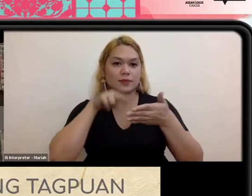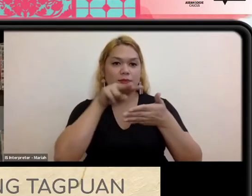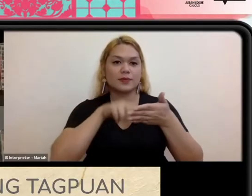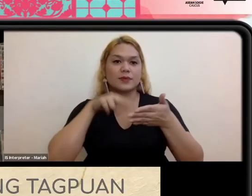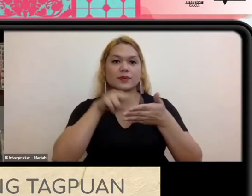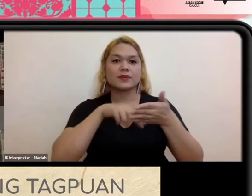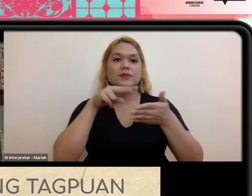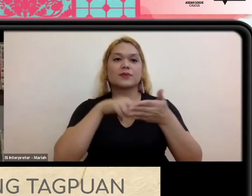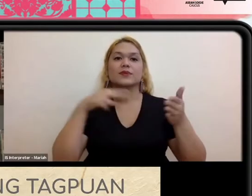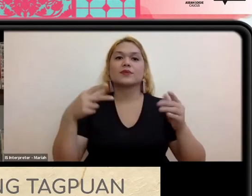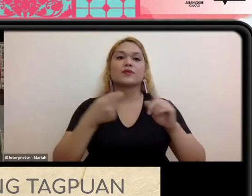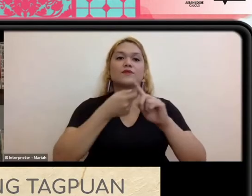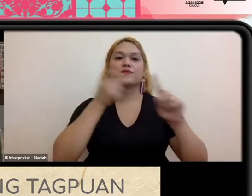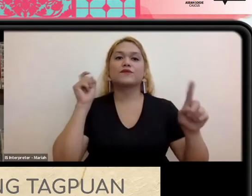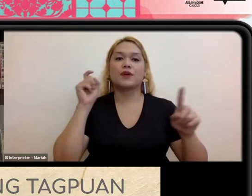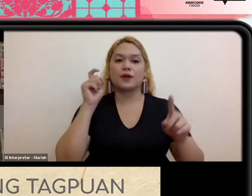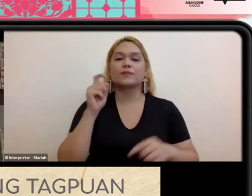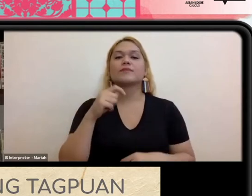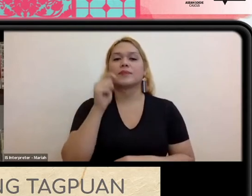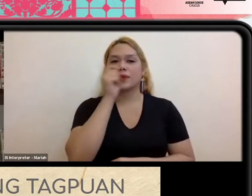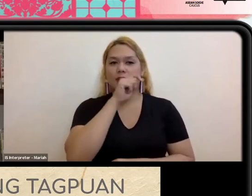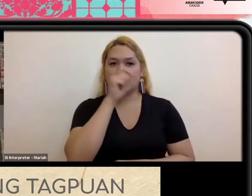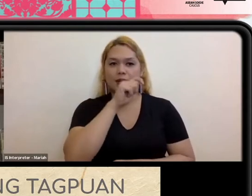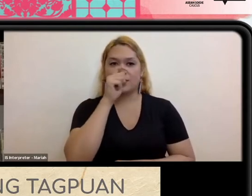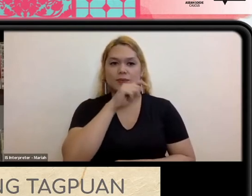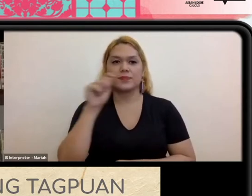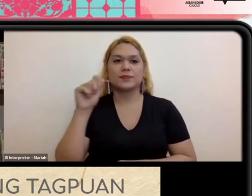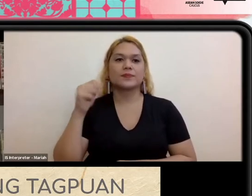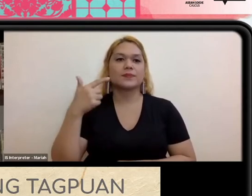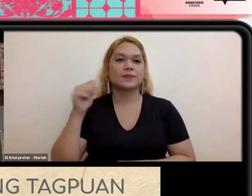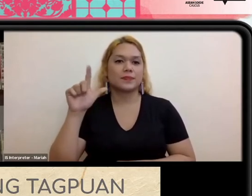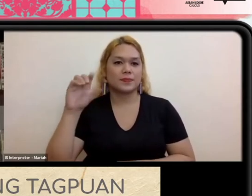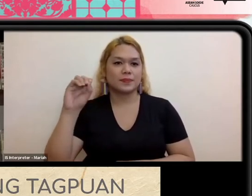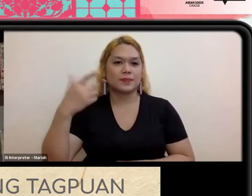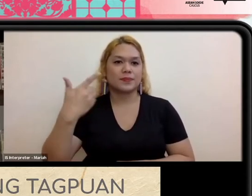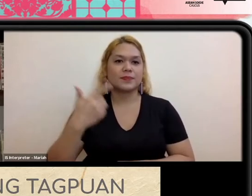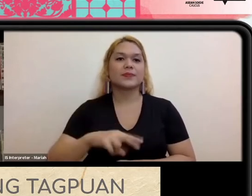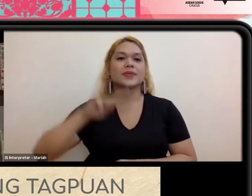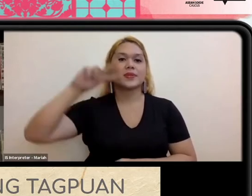and then in English. So here it goes.